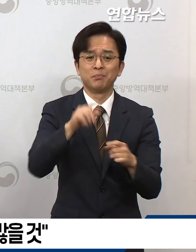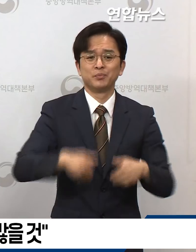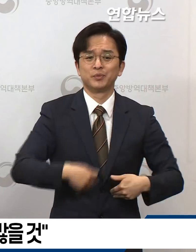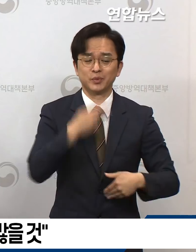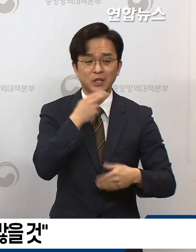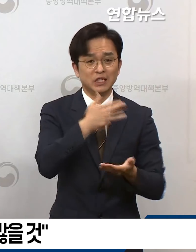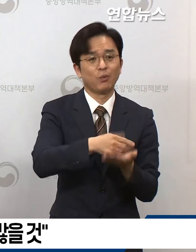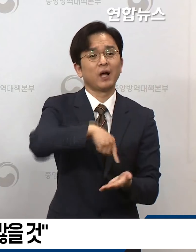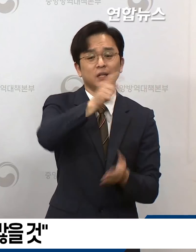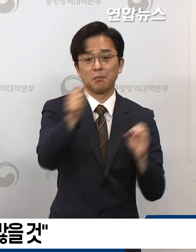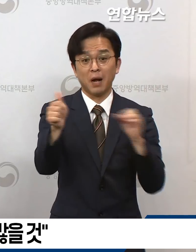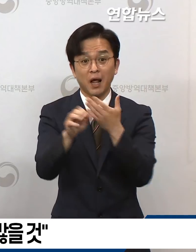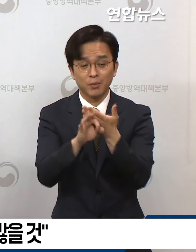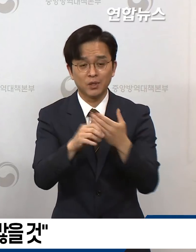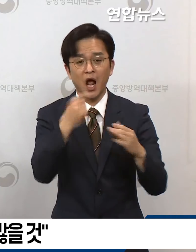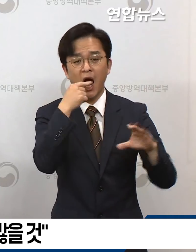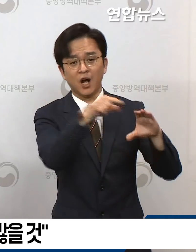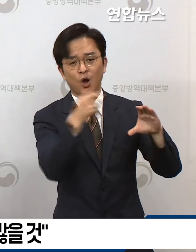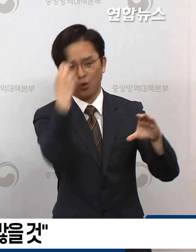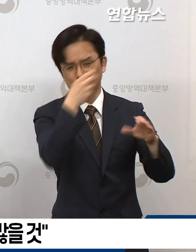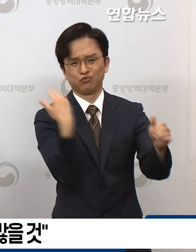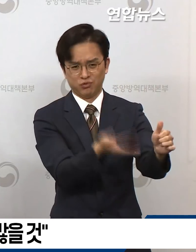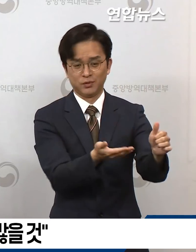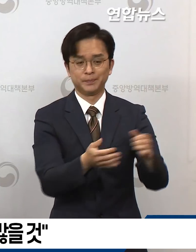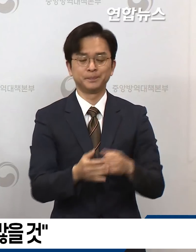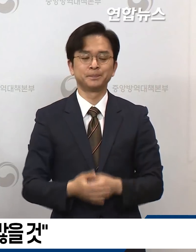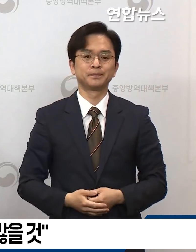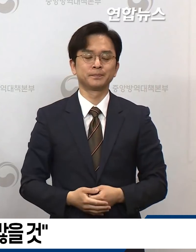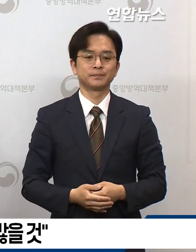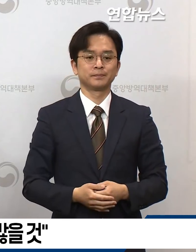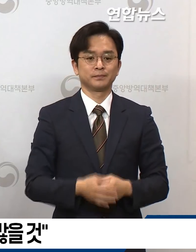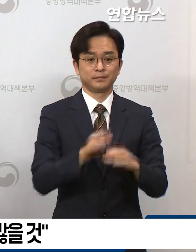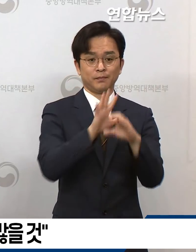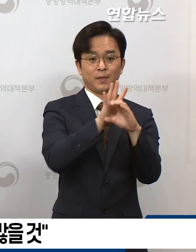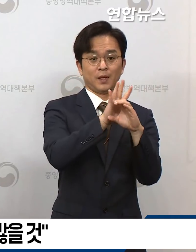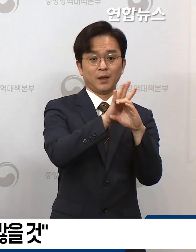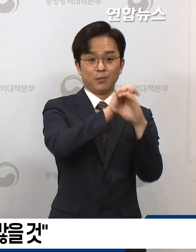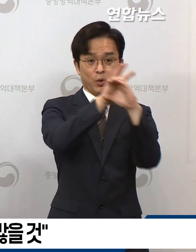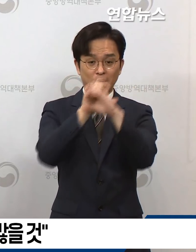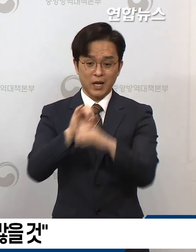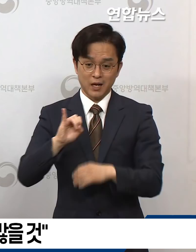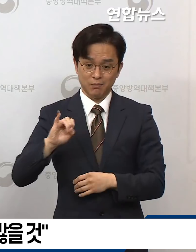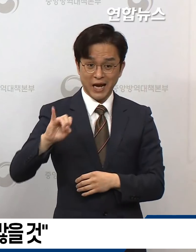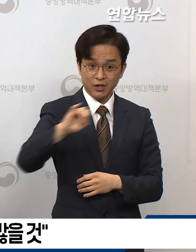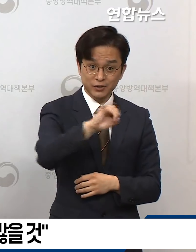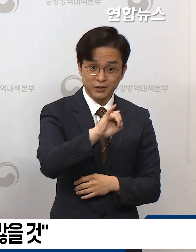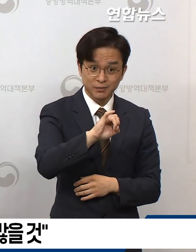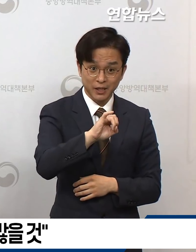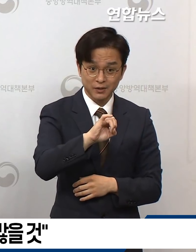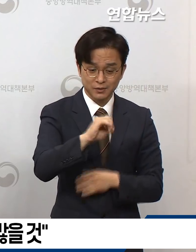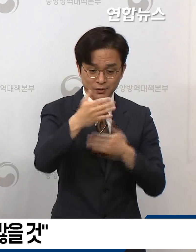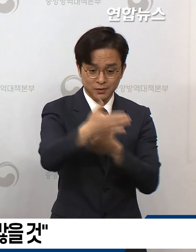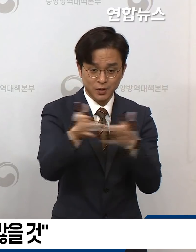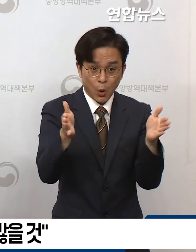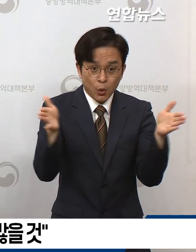바이러스는 환기가 안 되는 밀폐 공간에서 가깝게 오래 있었다면 누구에게나 전파가 이루어질 수